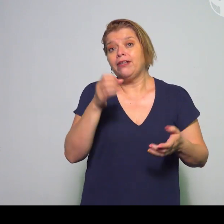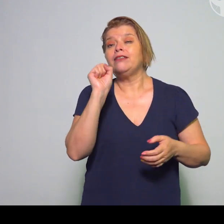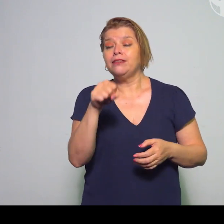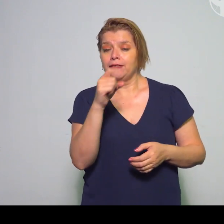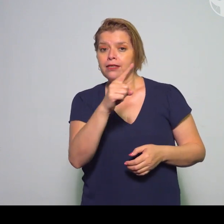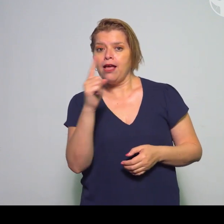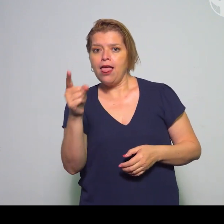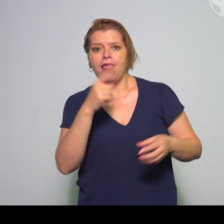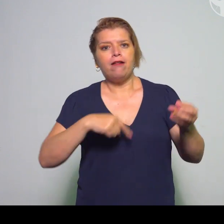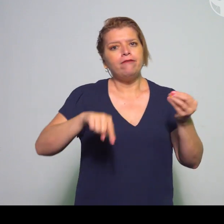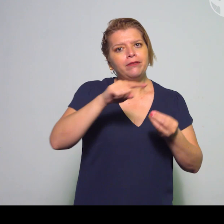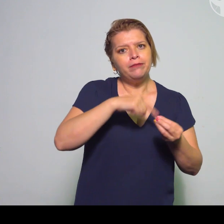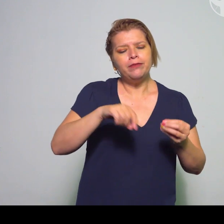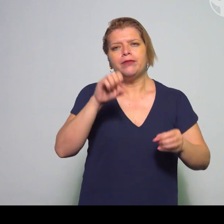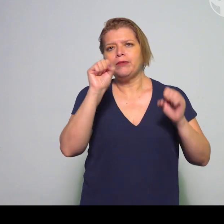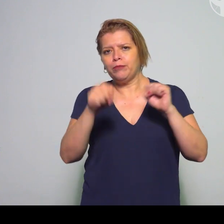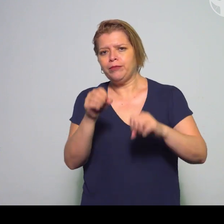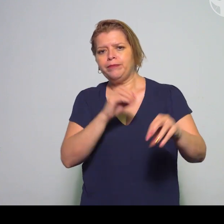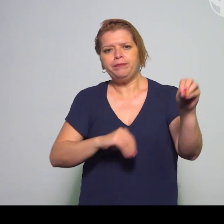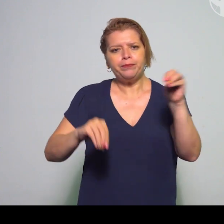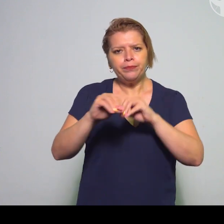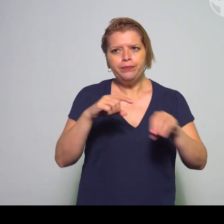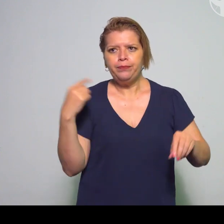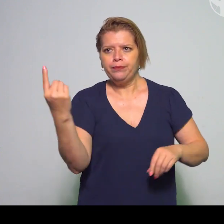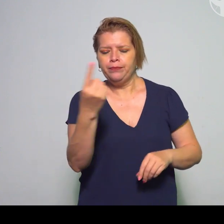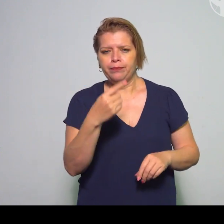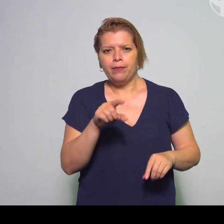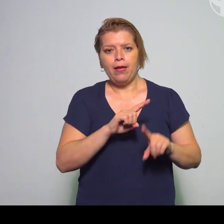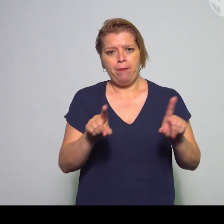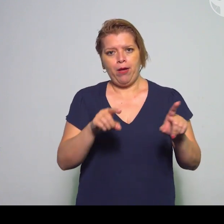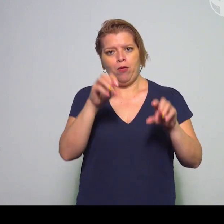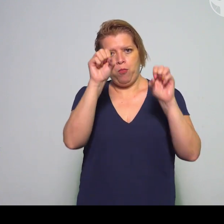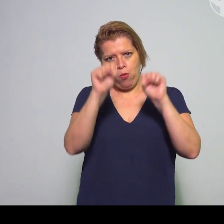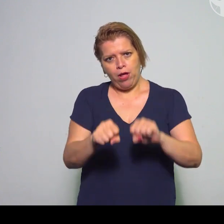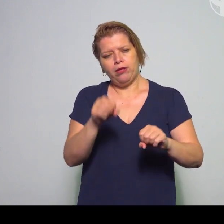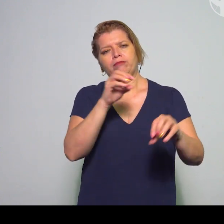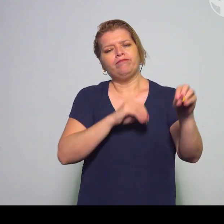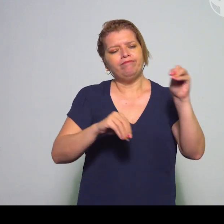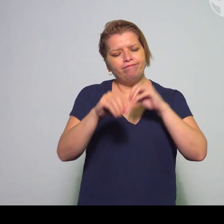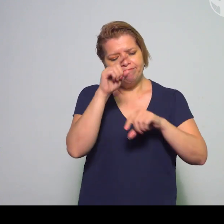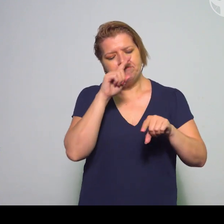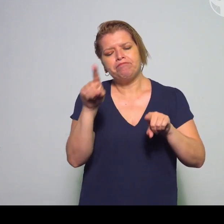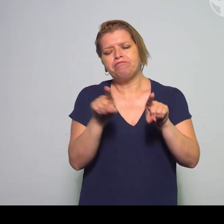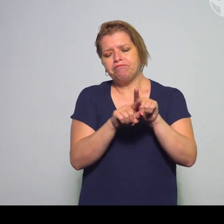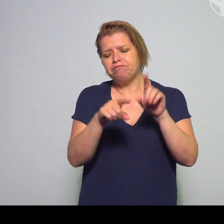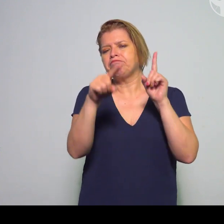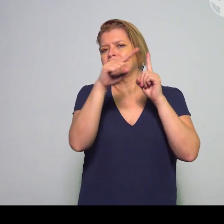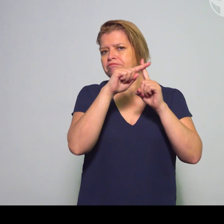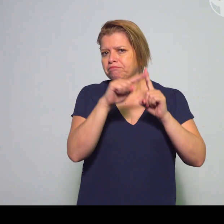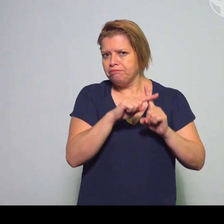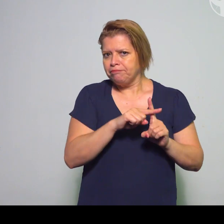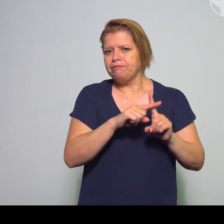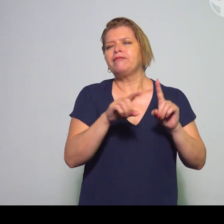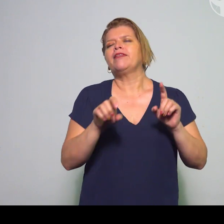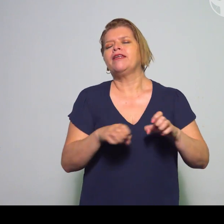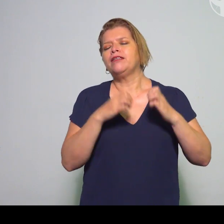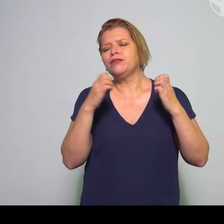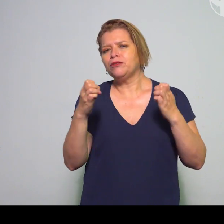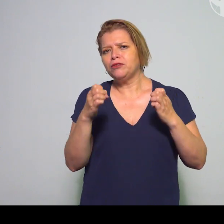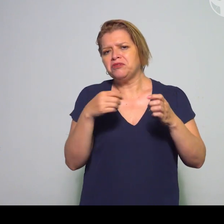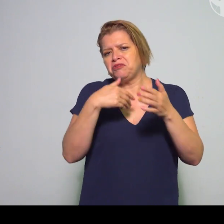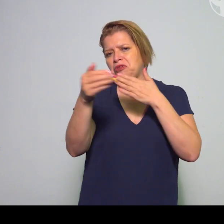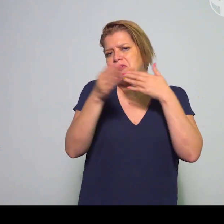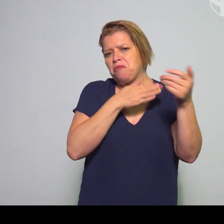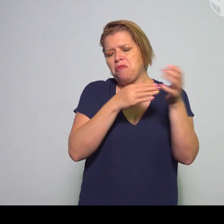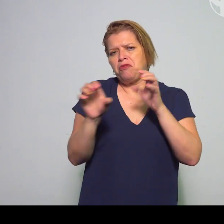las que podemos dejar de funcionar correctamente para convertirnos en una familia disfuncional o una familia que no